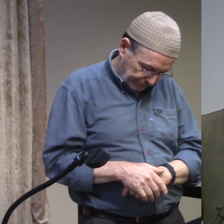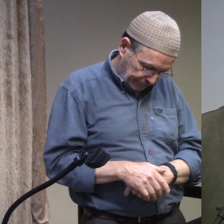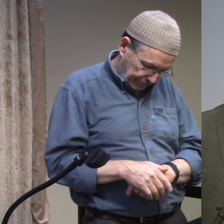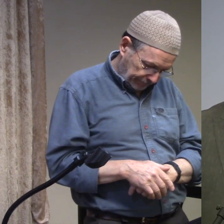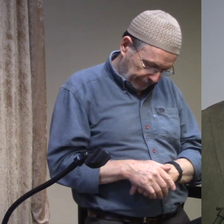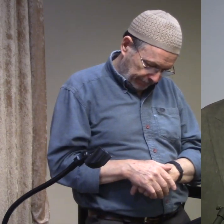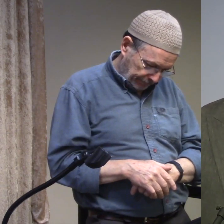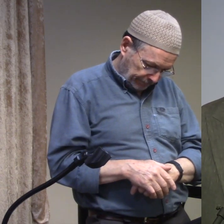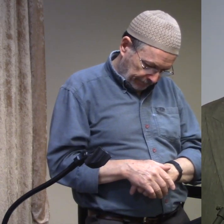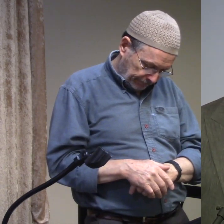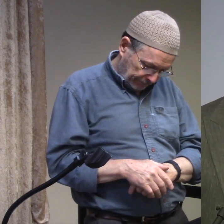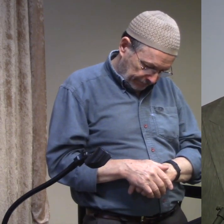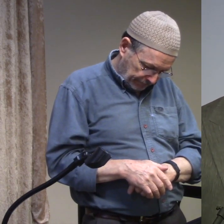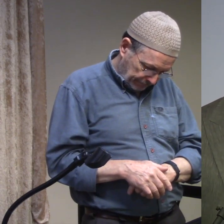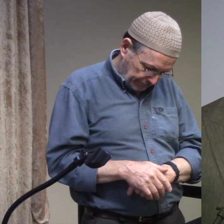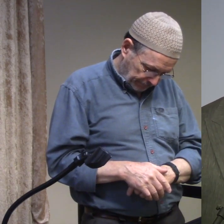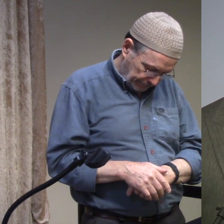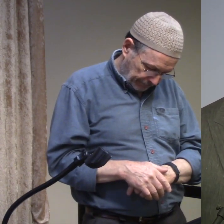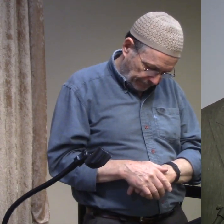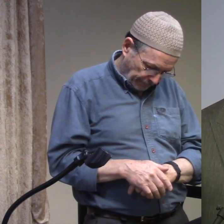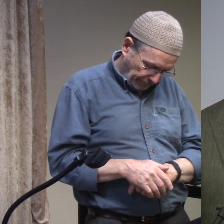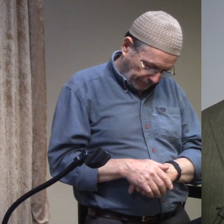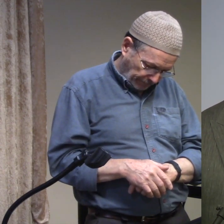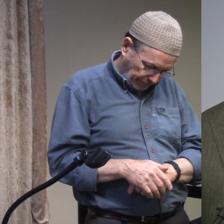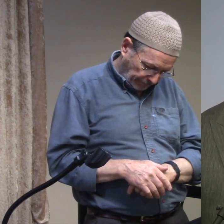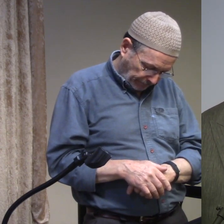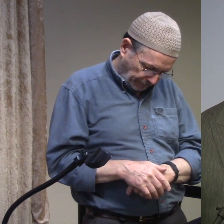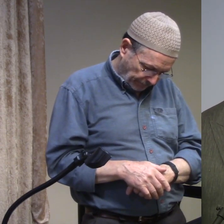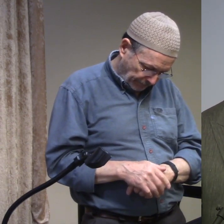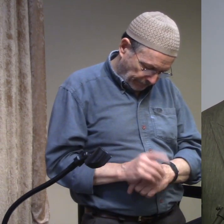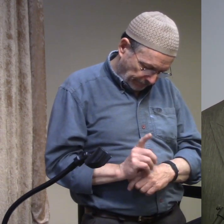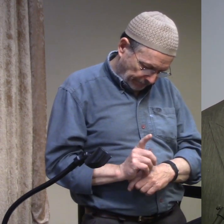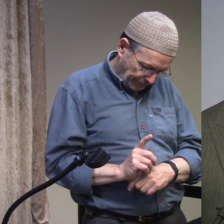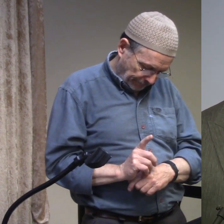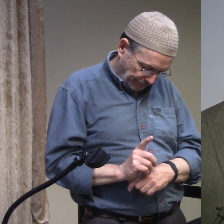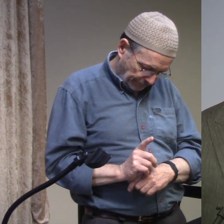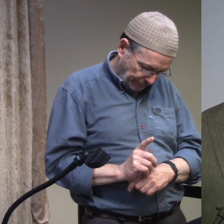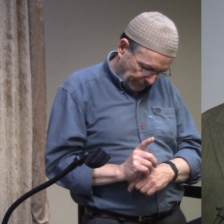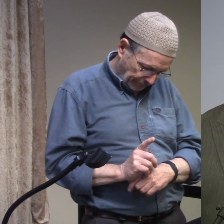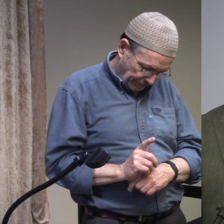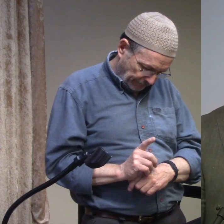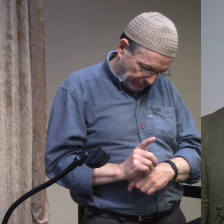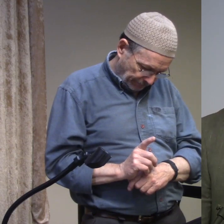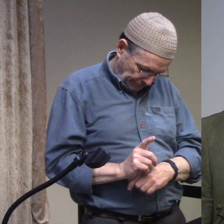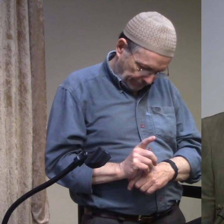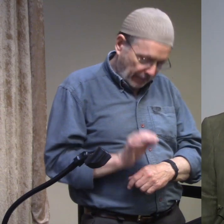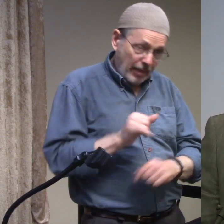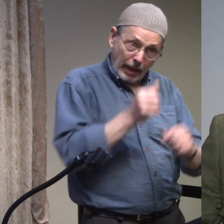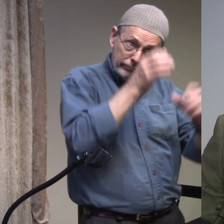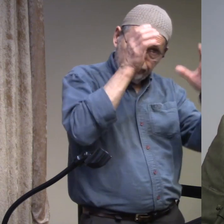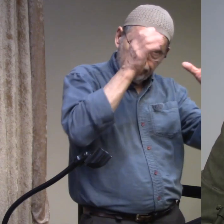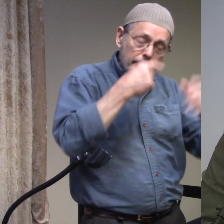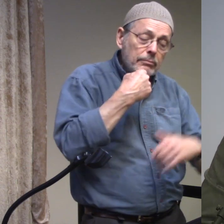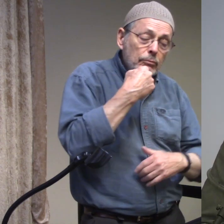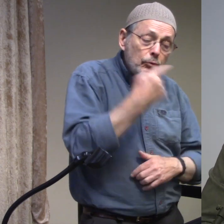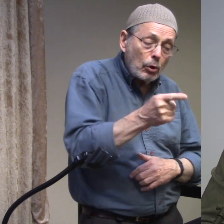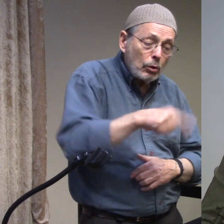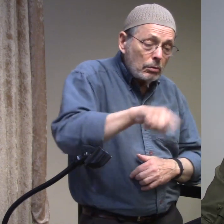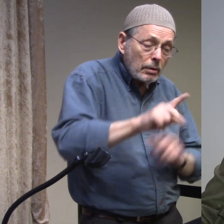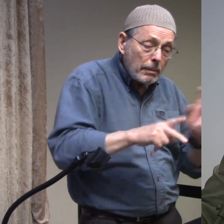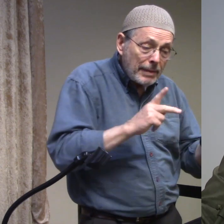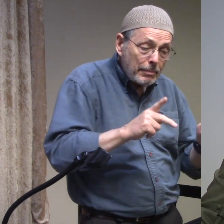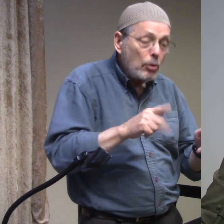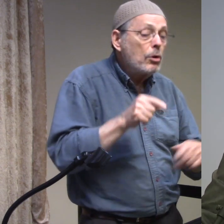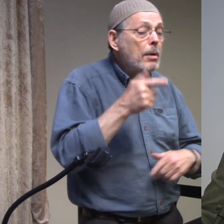أَخِرَتَكُمْ فَكَرِهْتُمْ أَن تَخْرُجُوا مِنَ الْعَمَارِ إِلَى الْخَرَابِ. He said to them, he said,